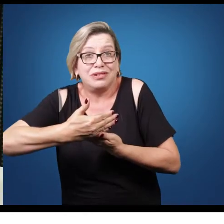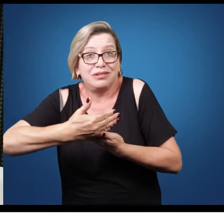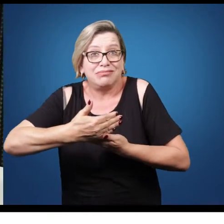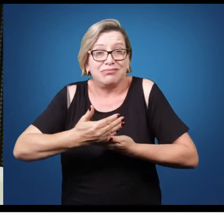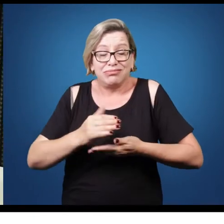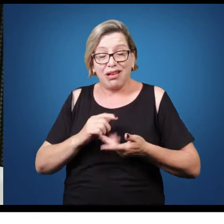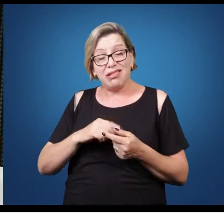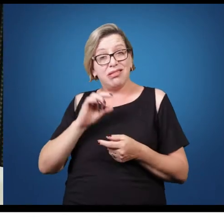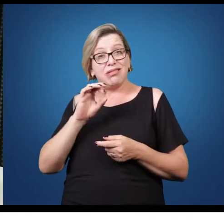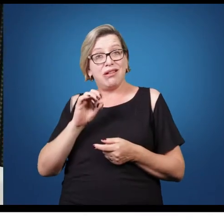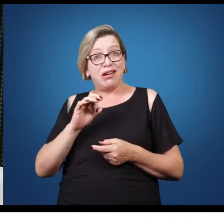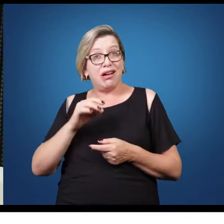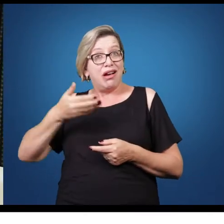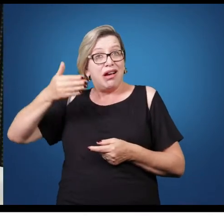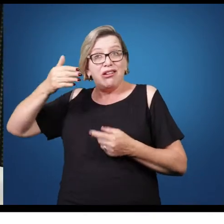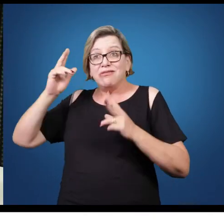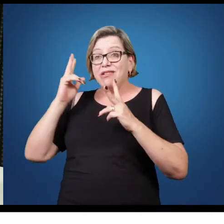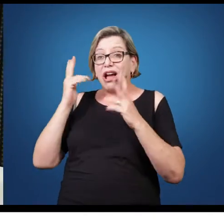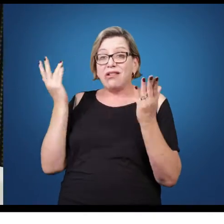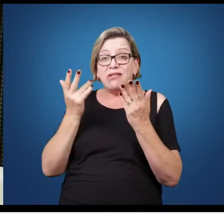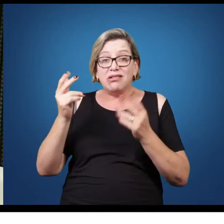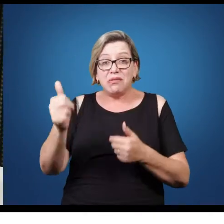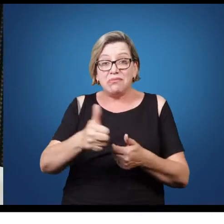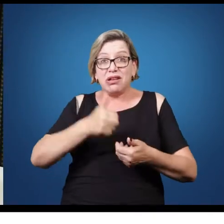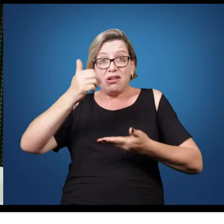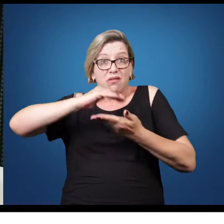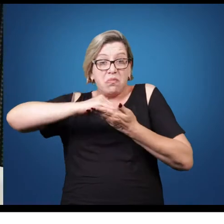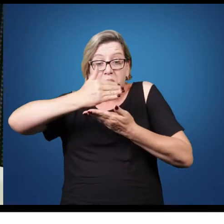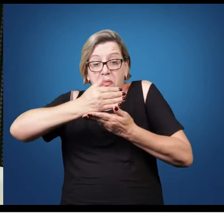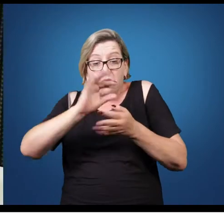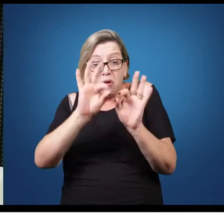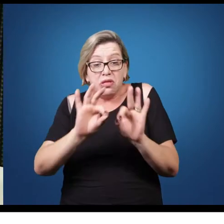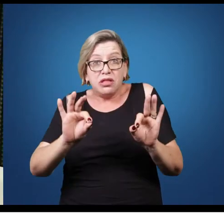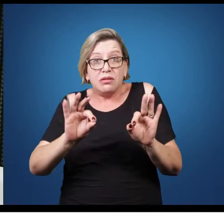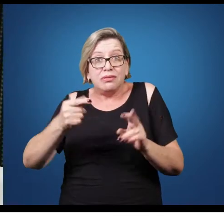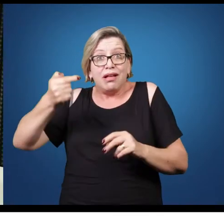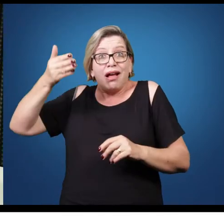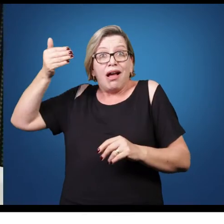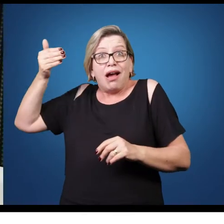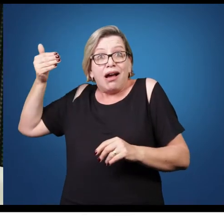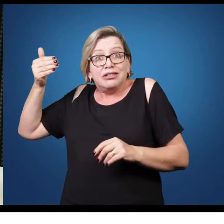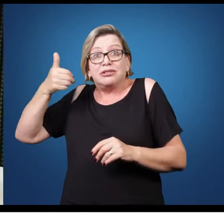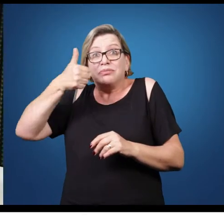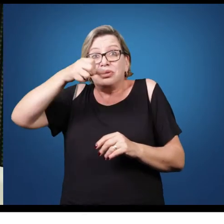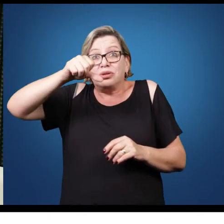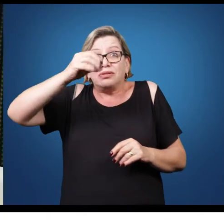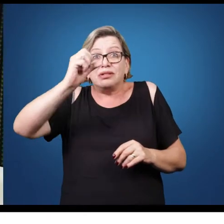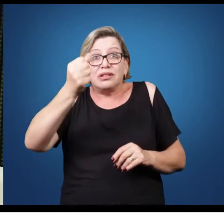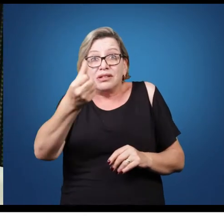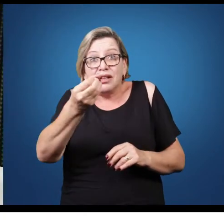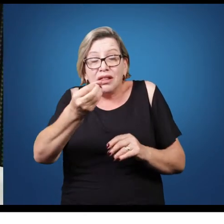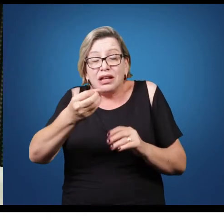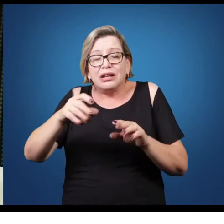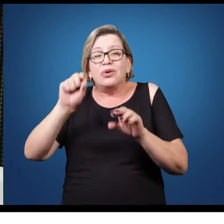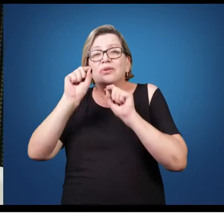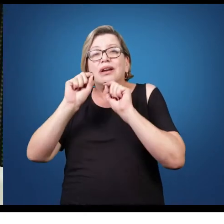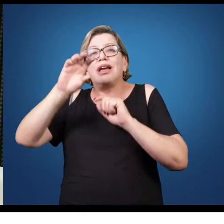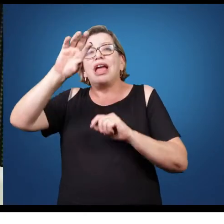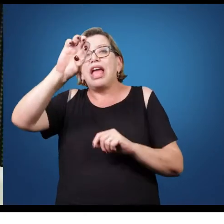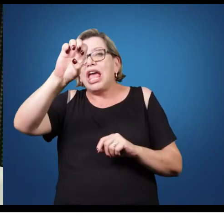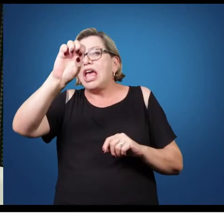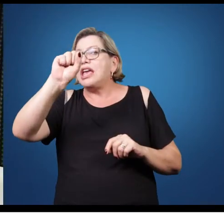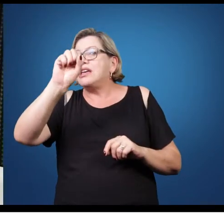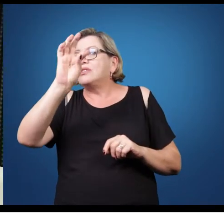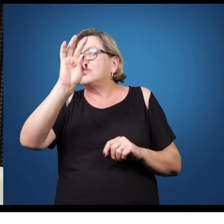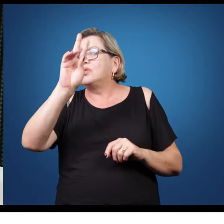de 1966 pegue um estúdio lá da do liverpool onde os beatles gravavam se consegue fazer coisa melhor na sua casa com um bom notebook